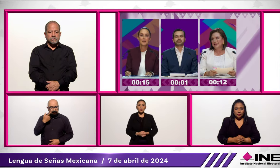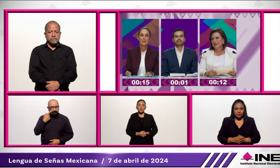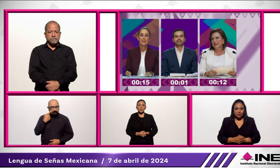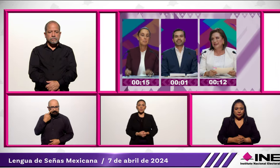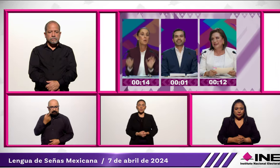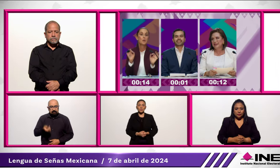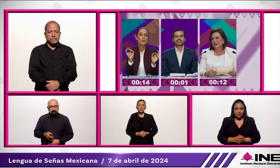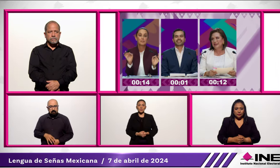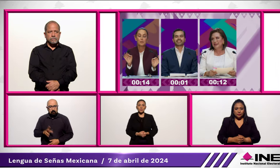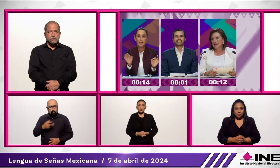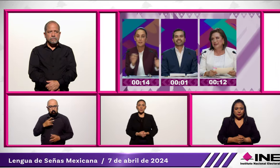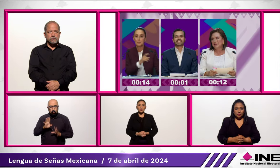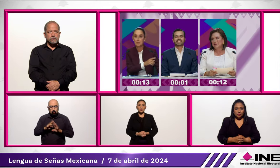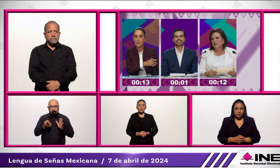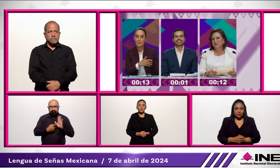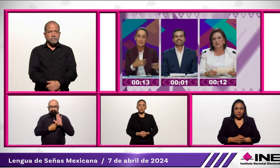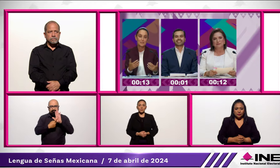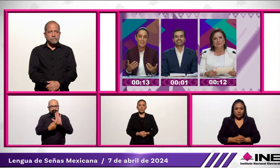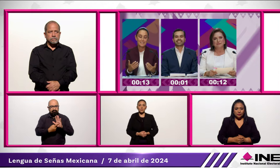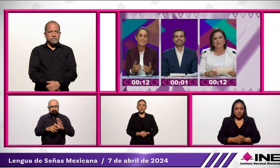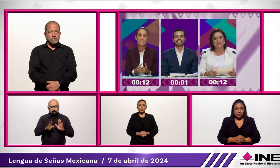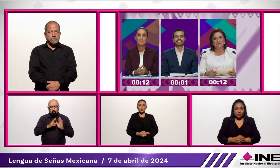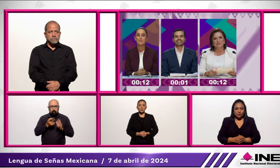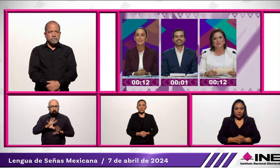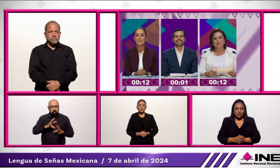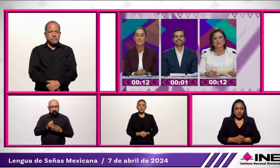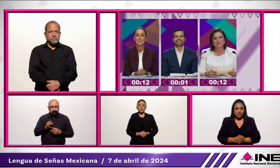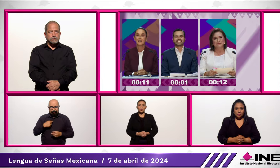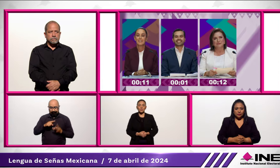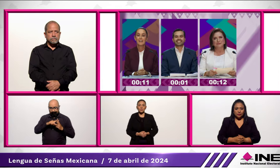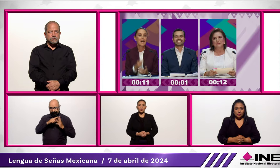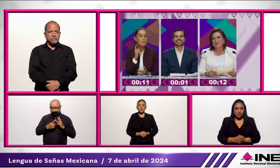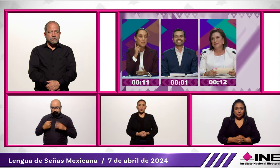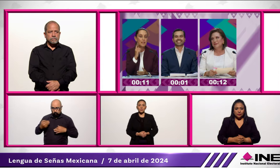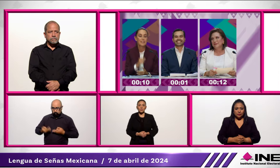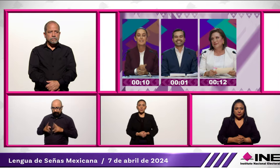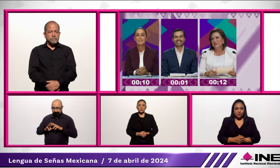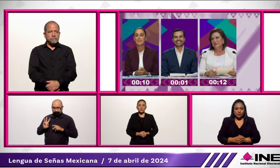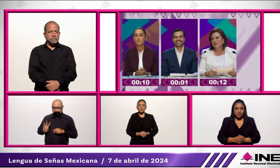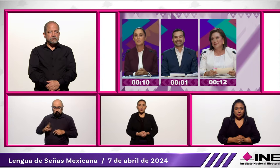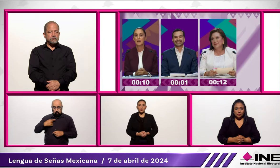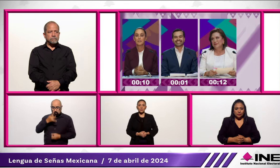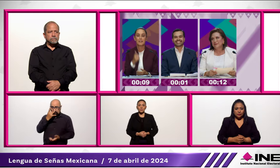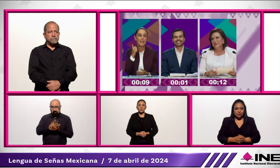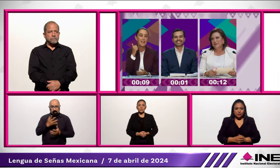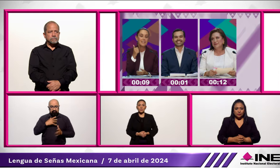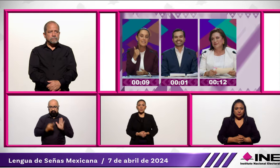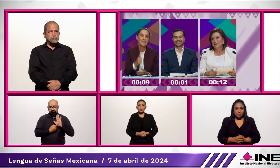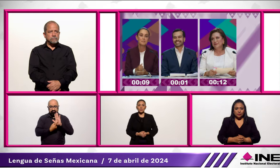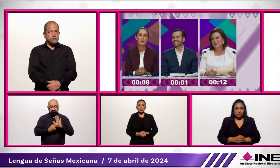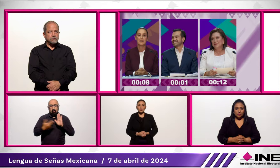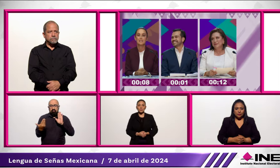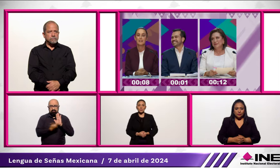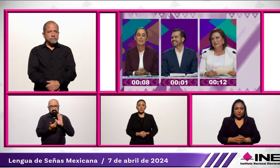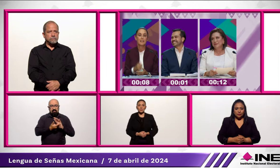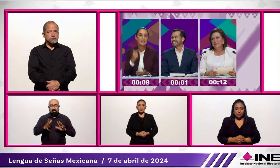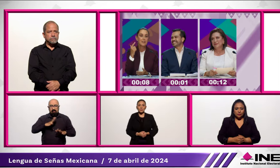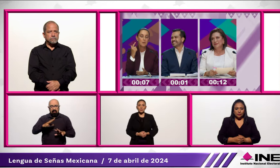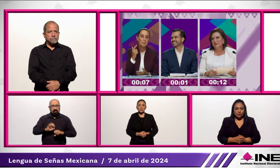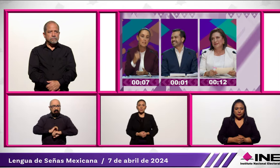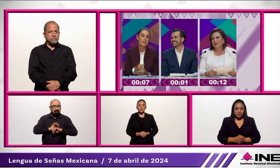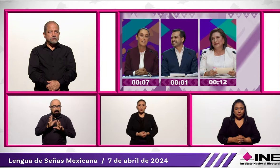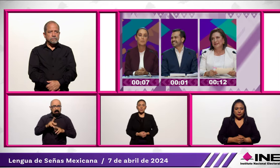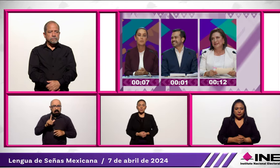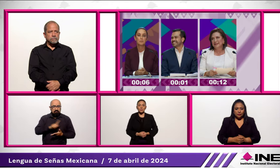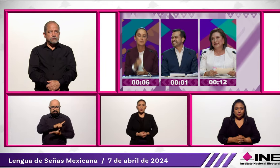ir por los resultados, porque de los 3 que estamos aquí, la única que tiene resultados en transparencia y